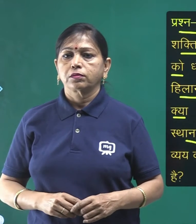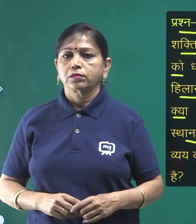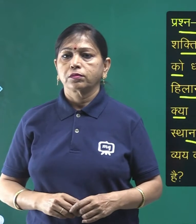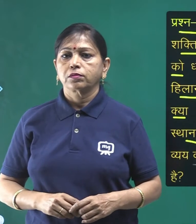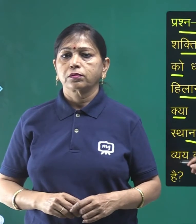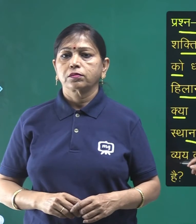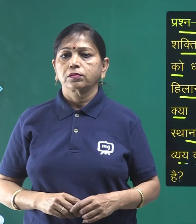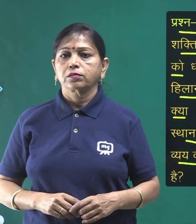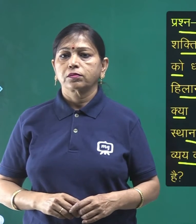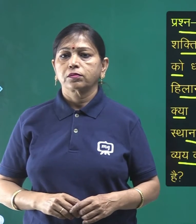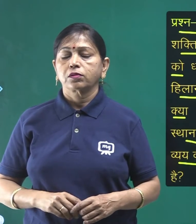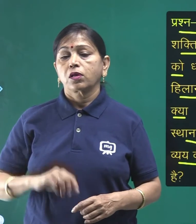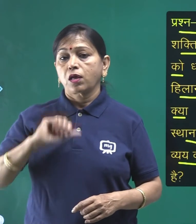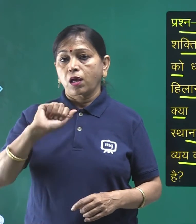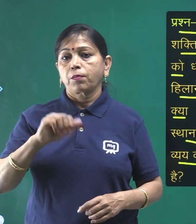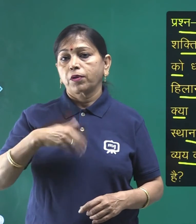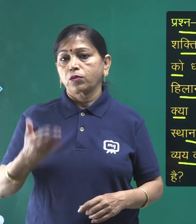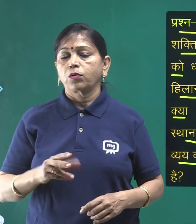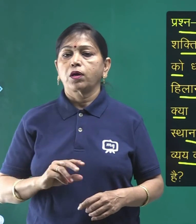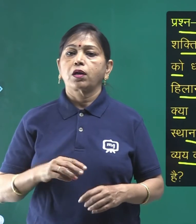आपके द्वारा व्यय की गई ऊर्जा